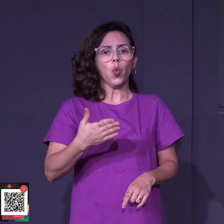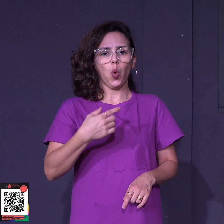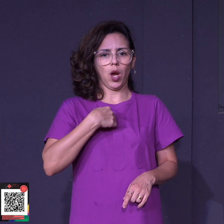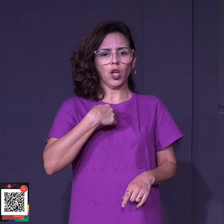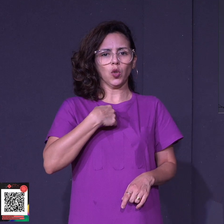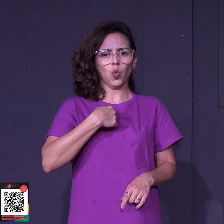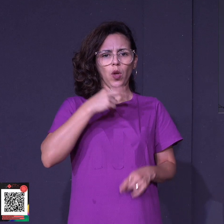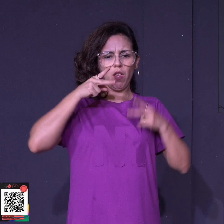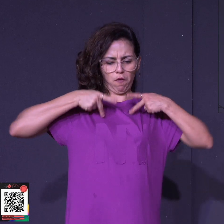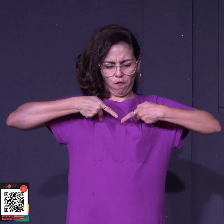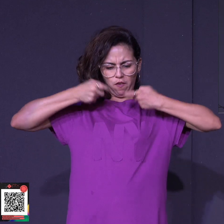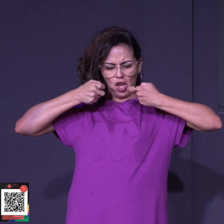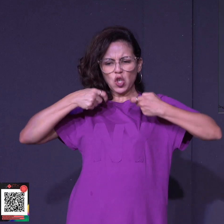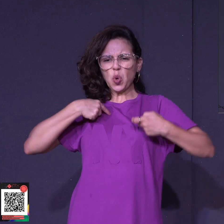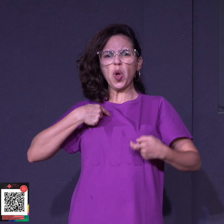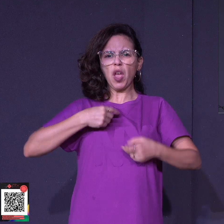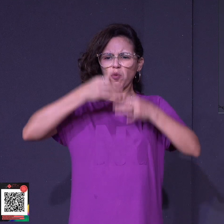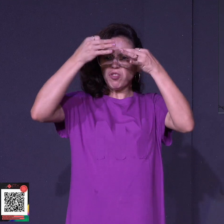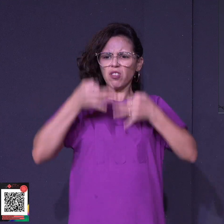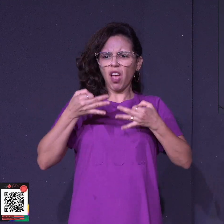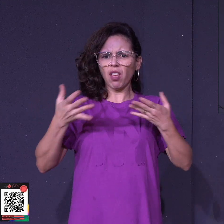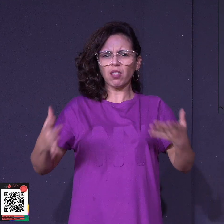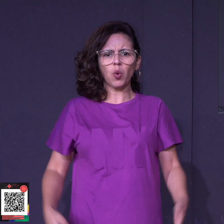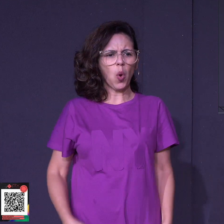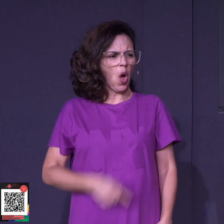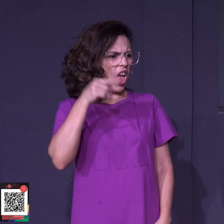ofendido e quero retribuir. Deus quer os dois.